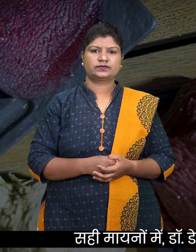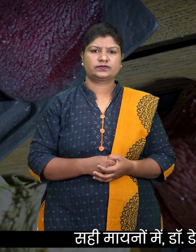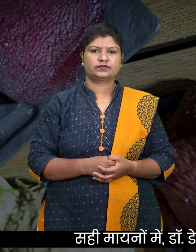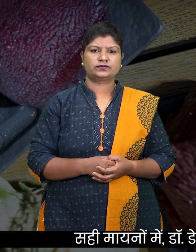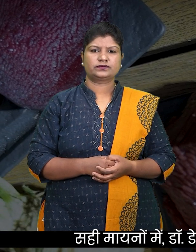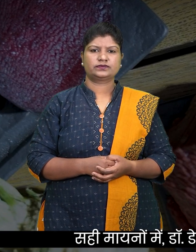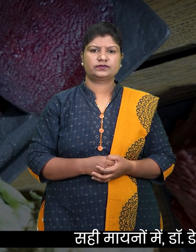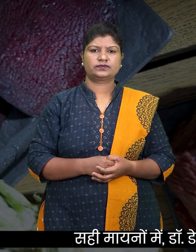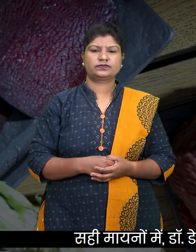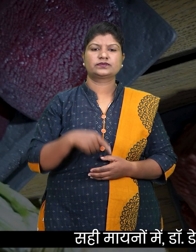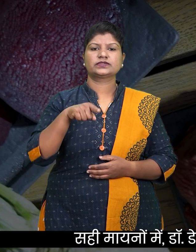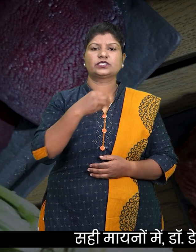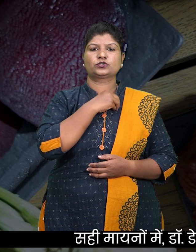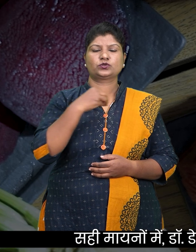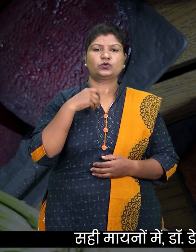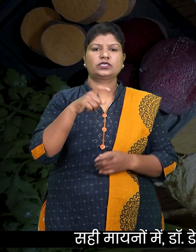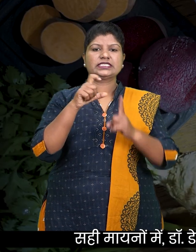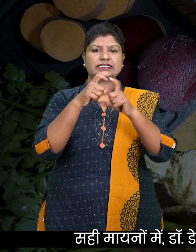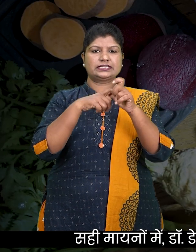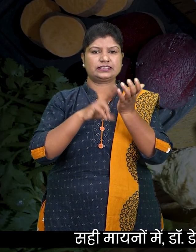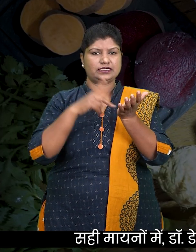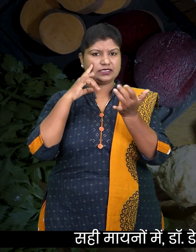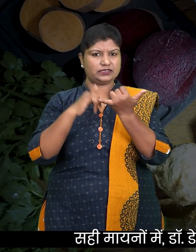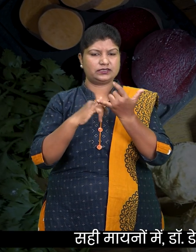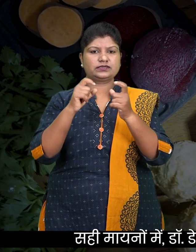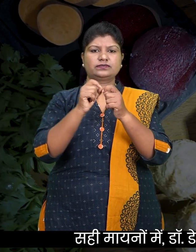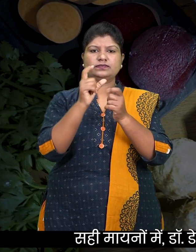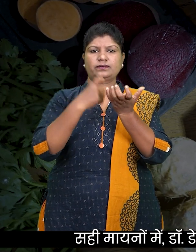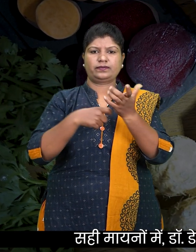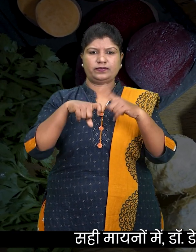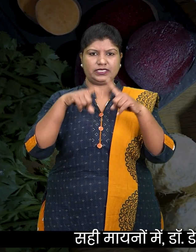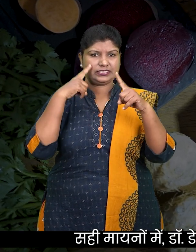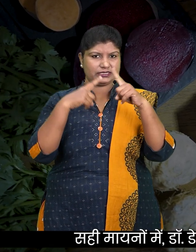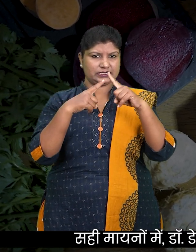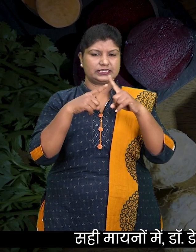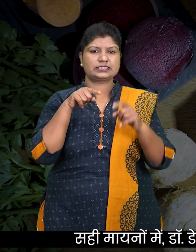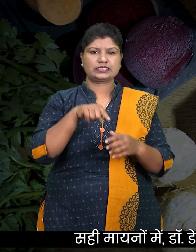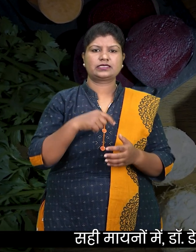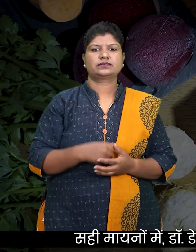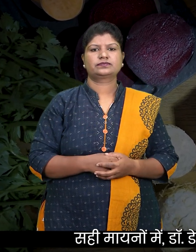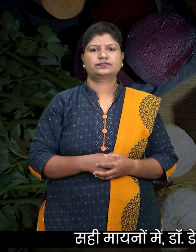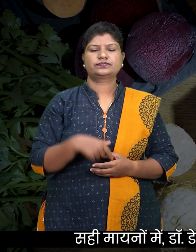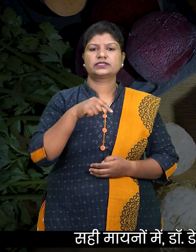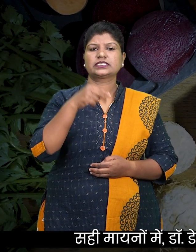सही मायनों में डॉक्टर डेनिस बर्किट को रेशामैन के उपनाम से जाना